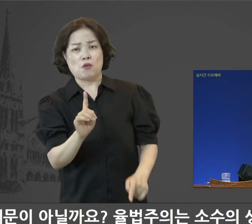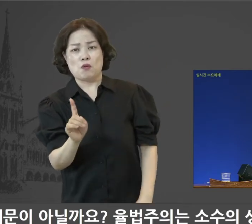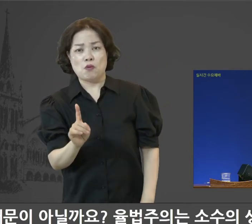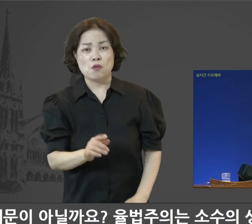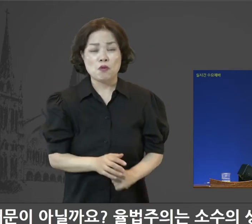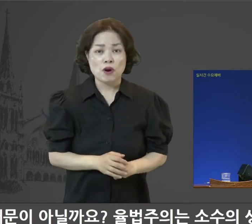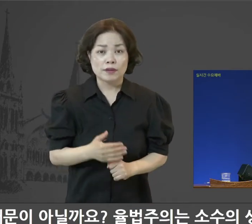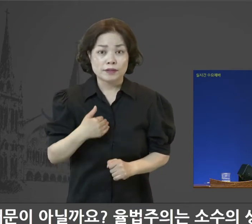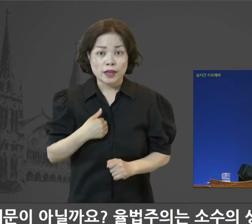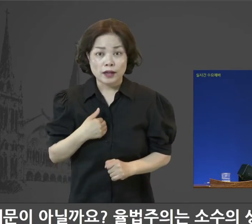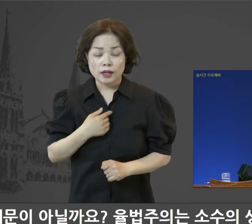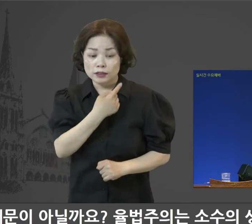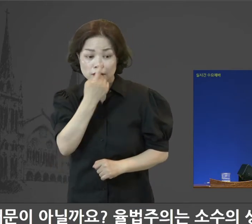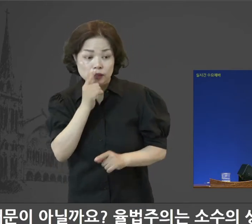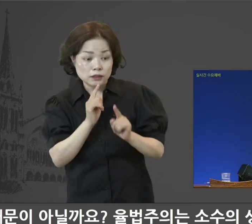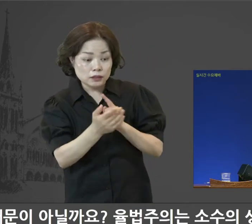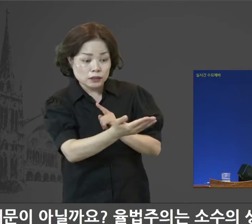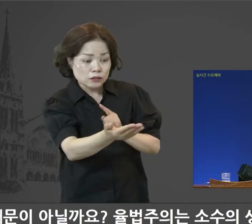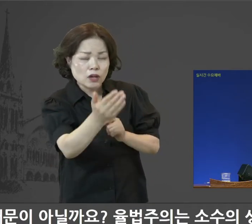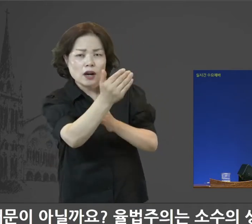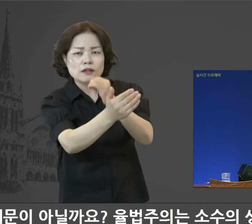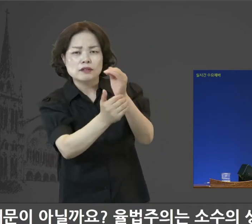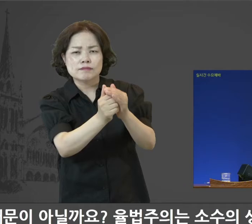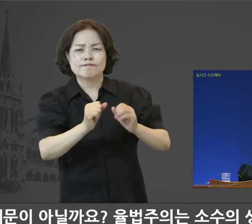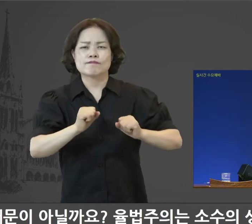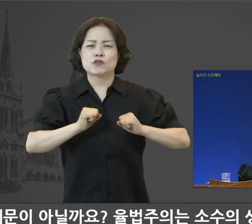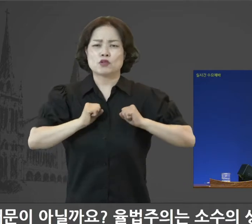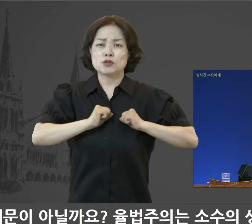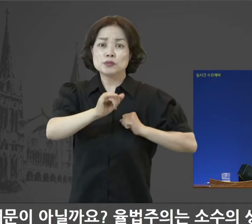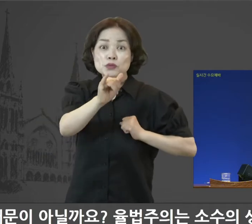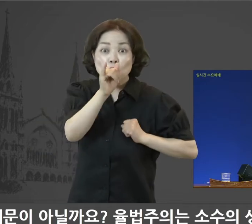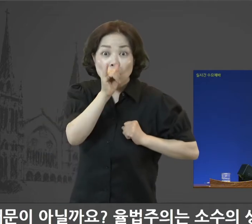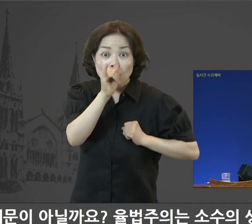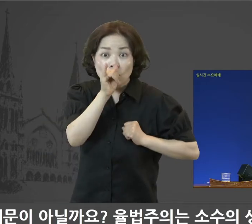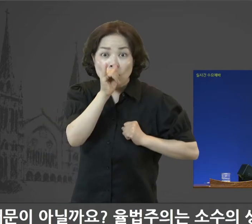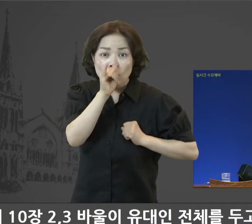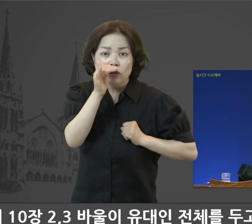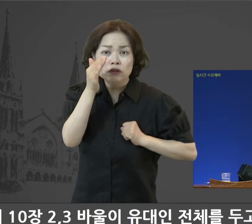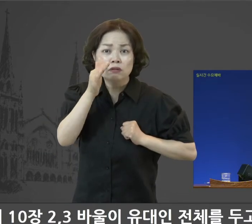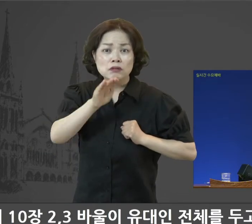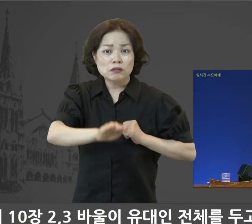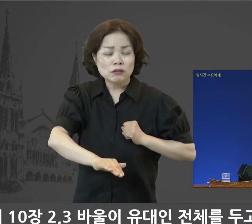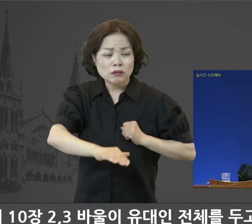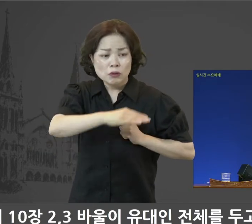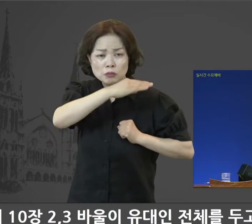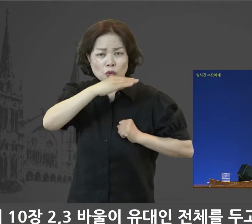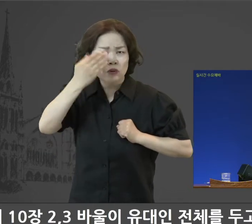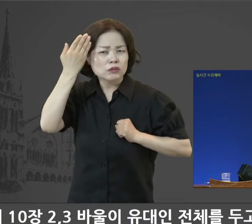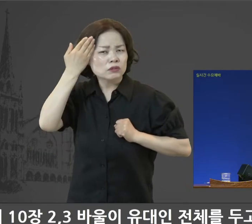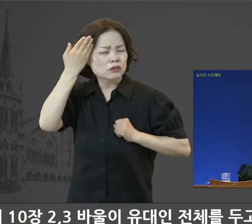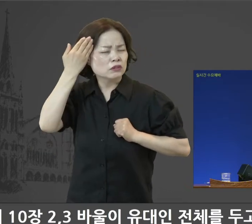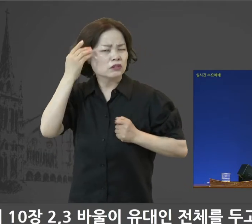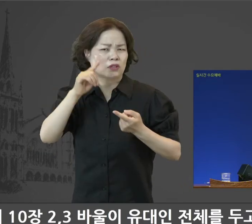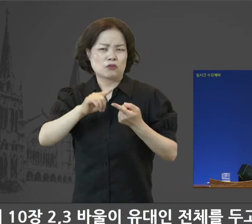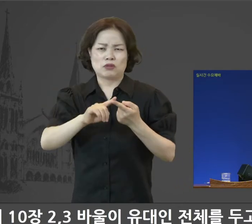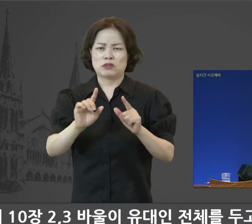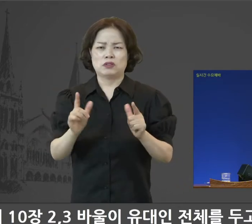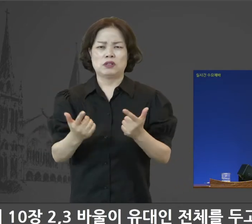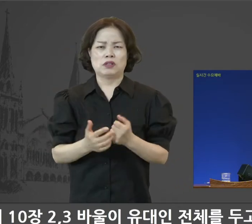합니다. 내가 증언하노니 그들이 하나님께 열심은 있는데 올바른 지식을 따른 것이